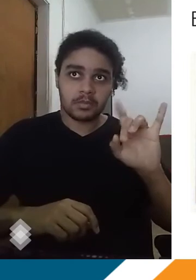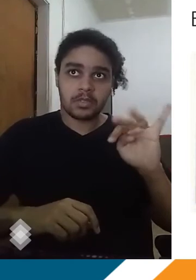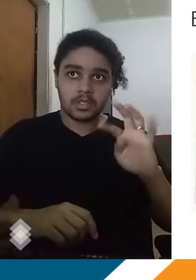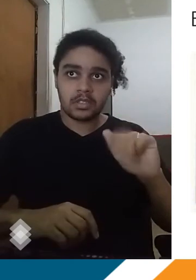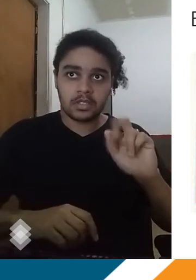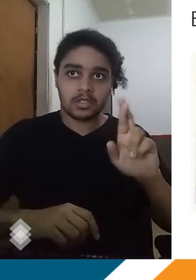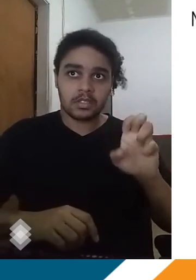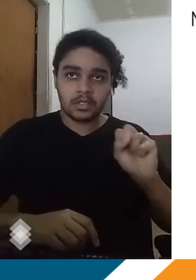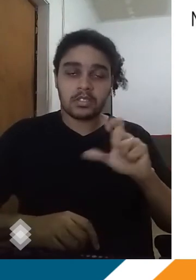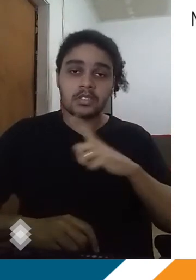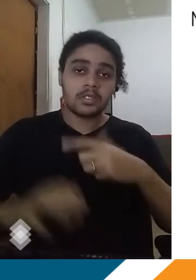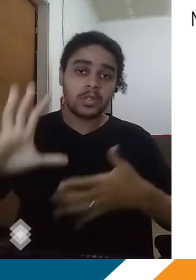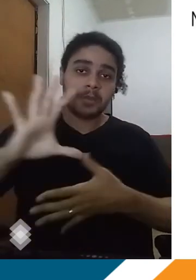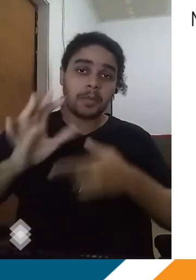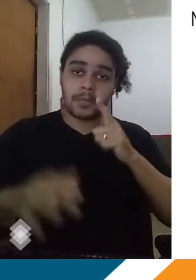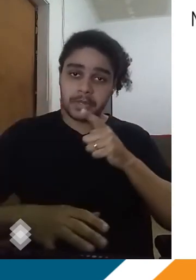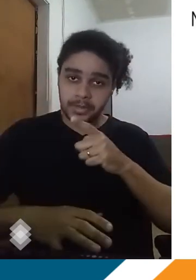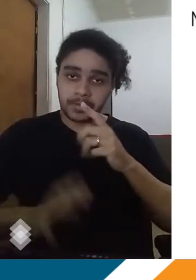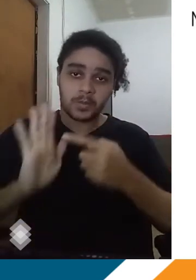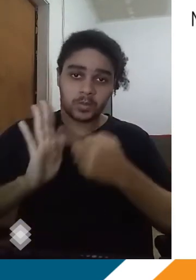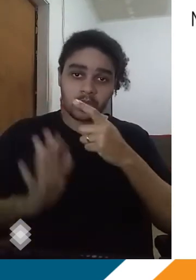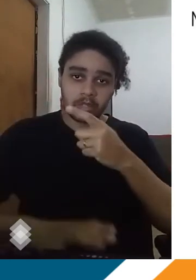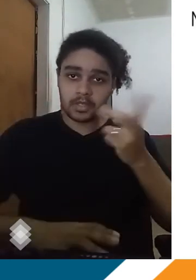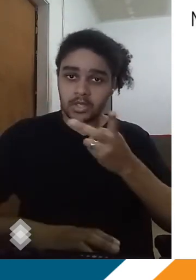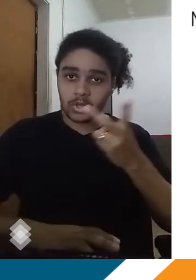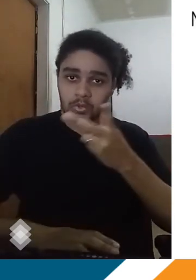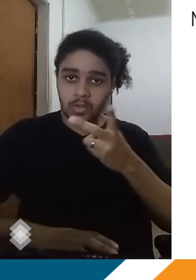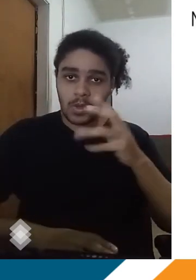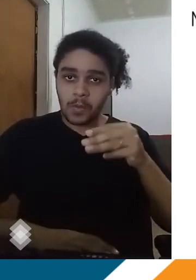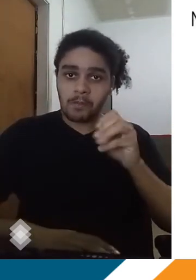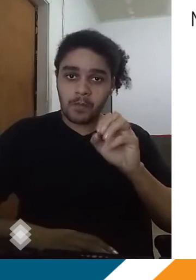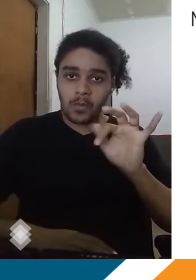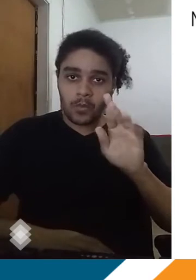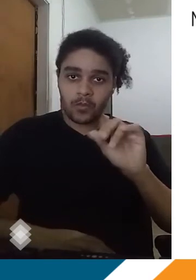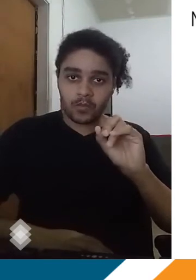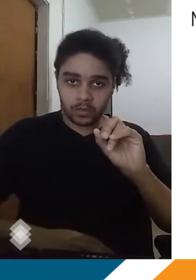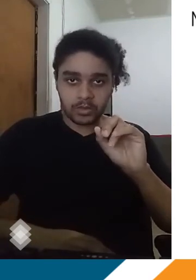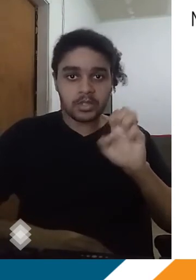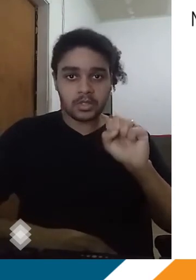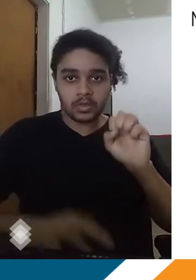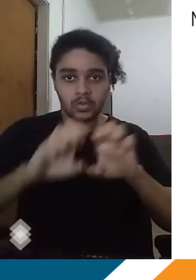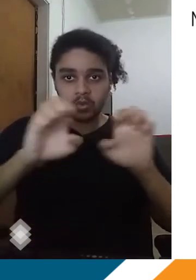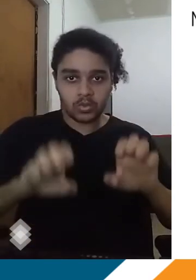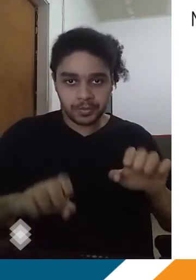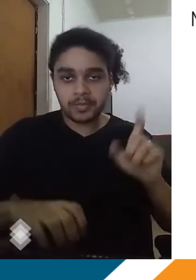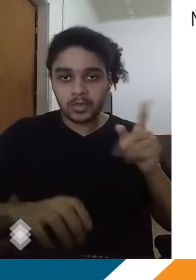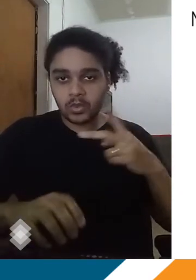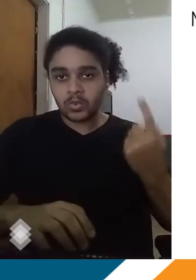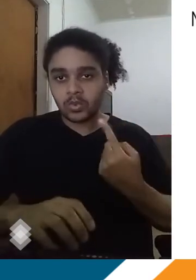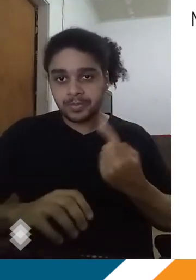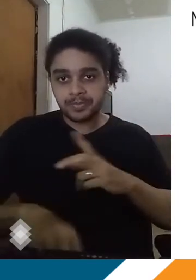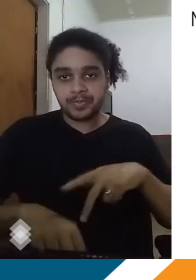bacias sedimentares. Aqui a gente já tem um mapa que mostra justamente essas duas morfoestruturas do